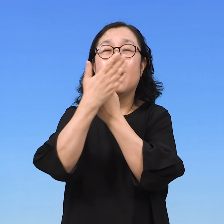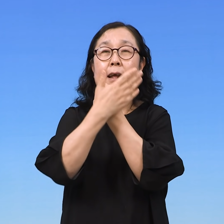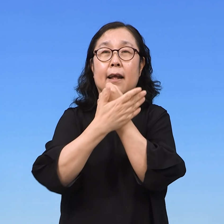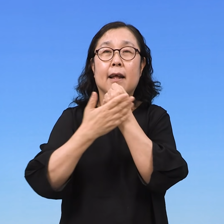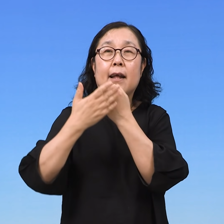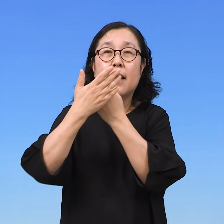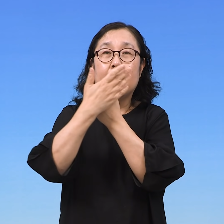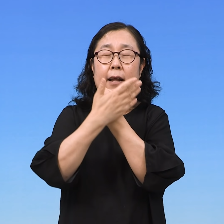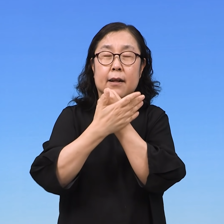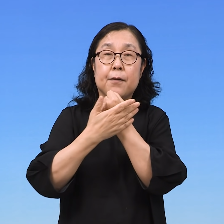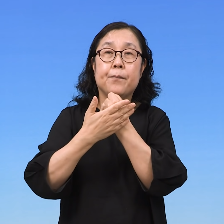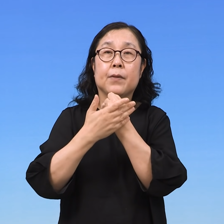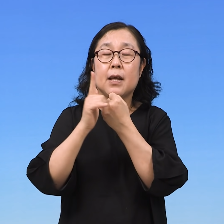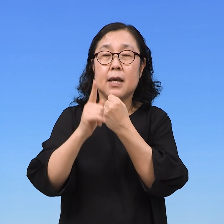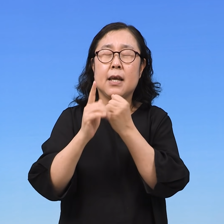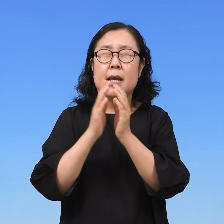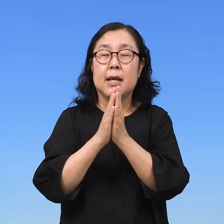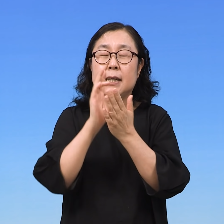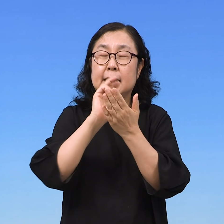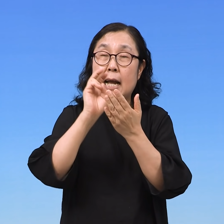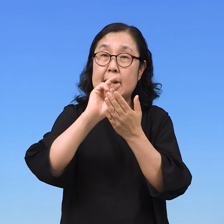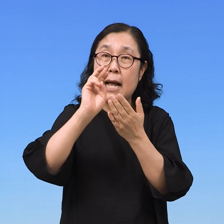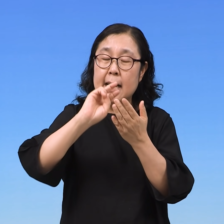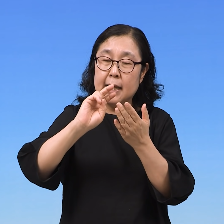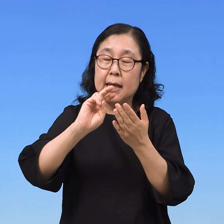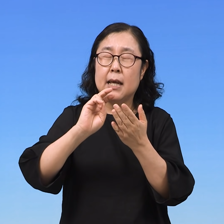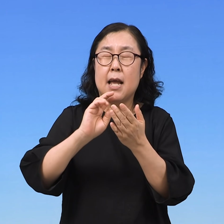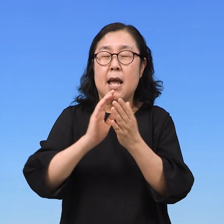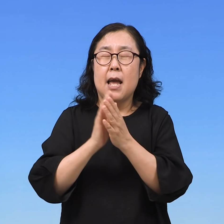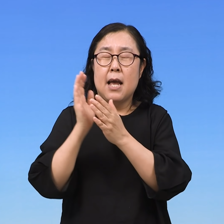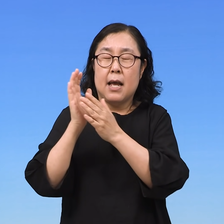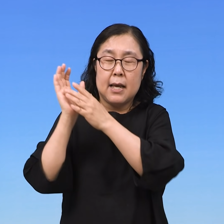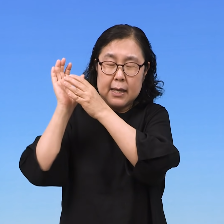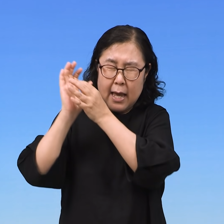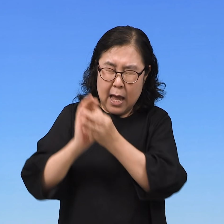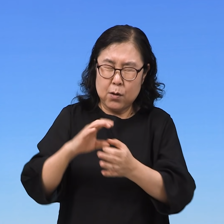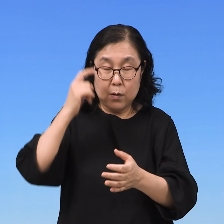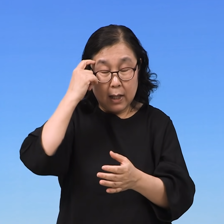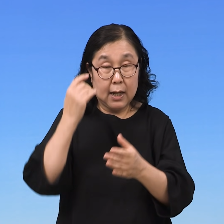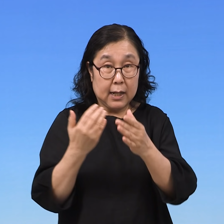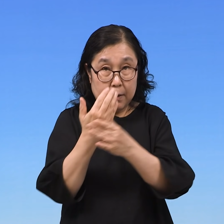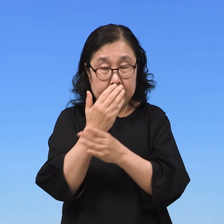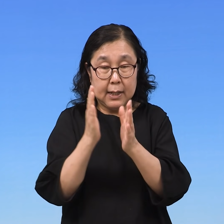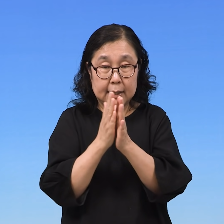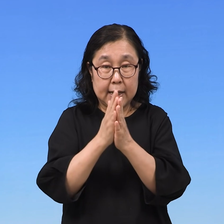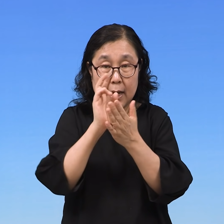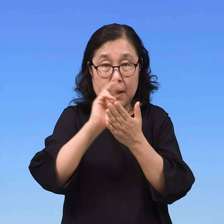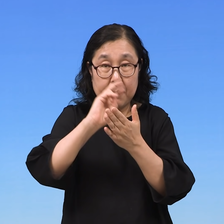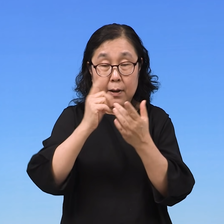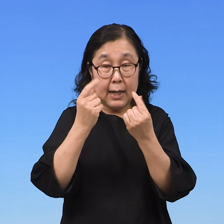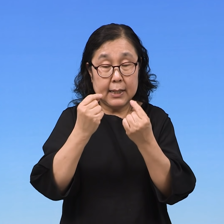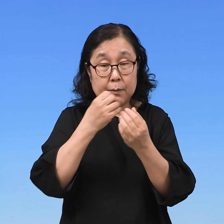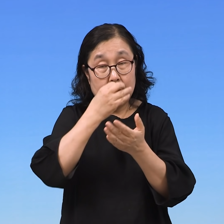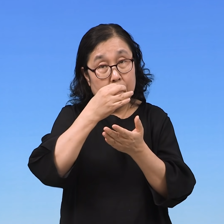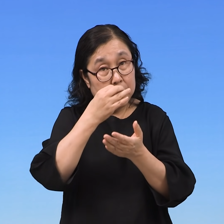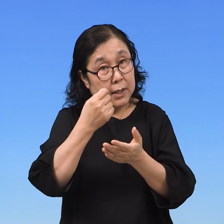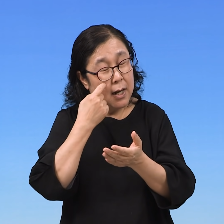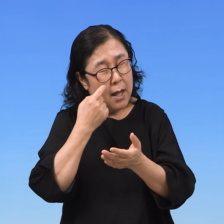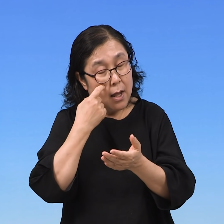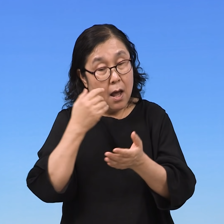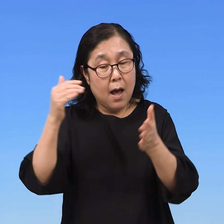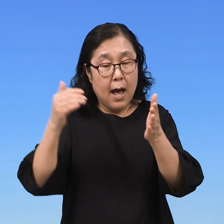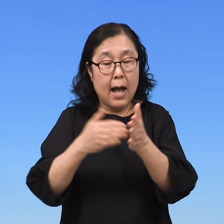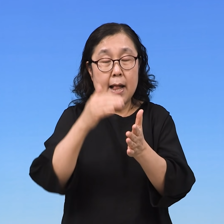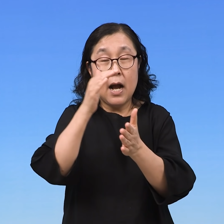하나님의 은혜, 이 한마디가 계속 되뇌어지는 겁니다. 같이 한번 불러보실래요?